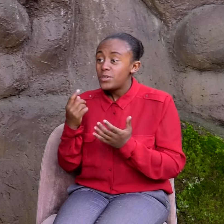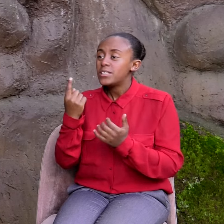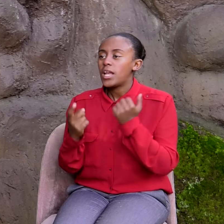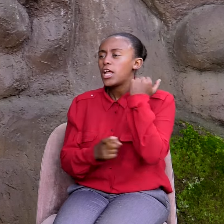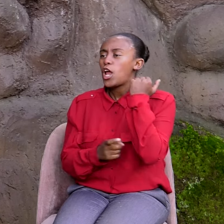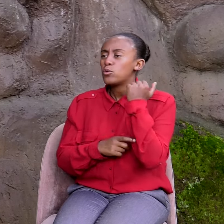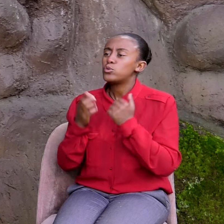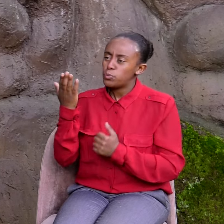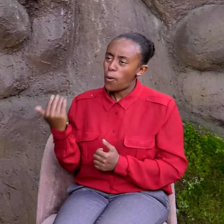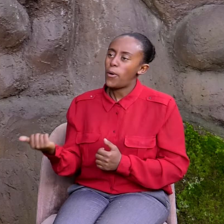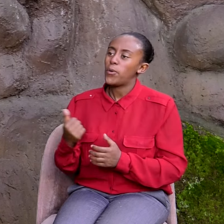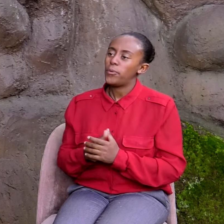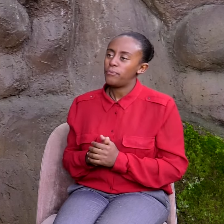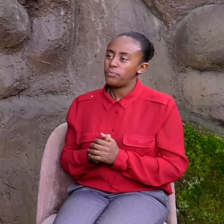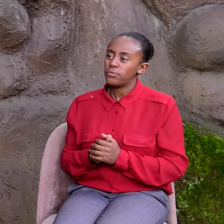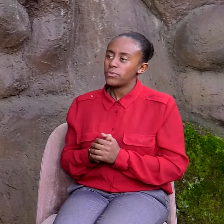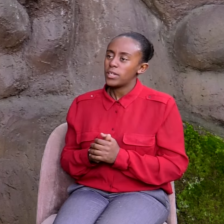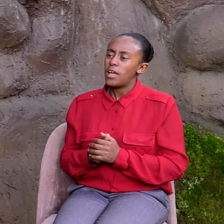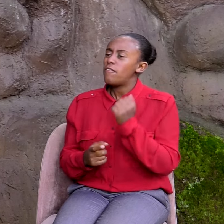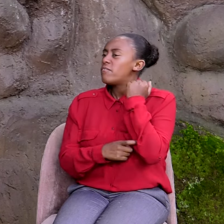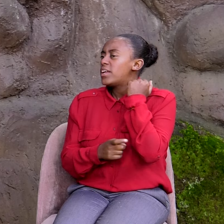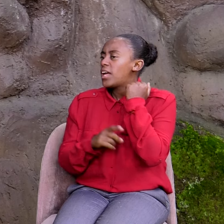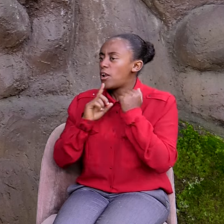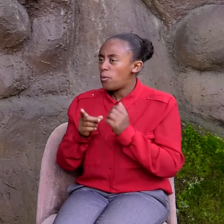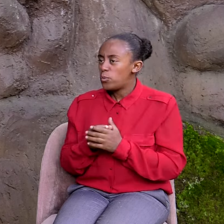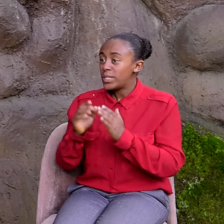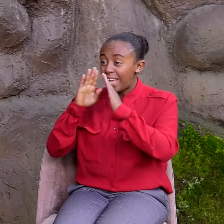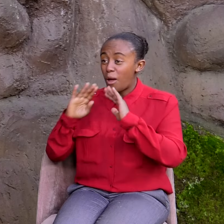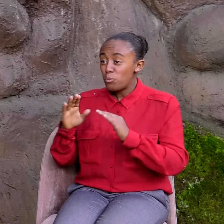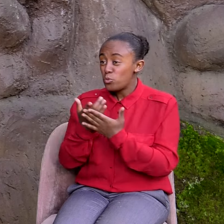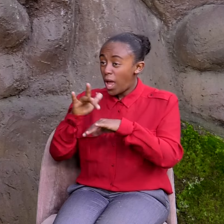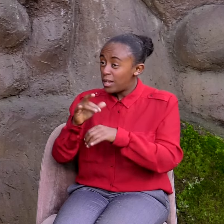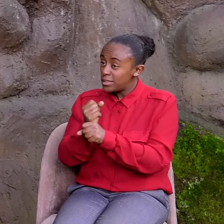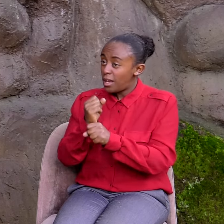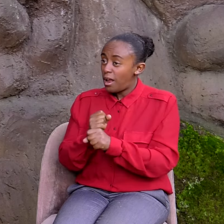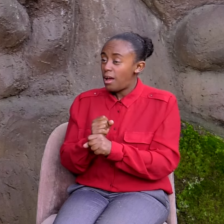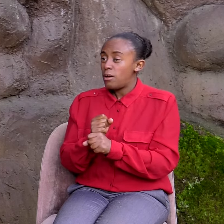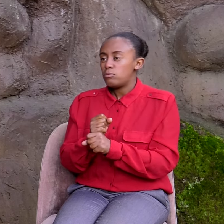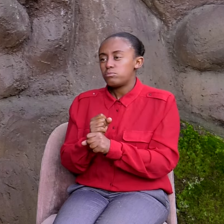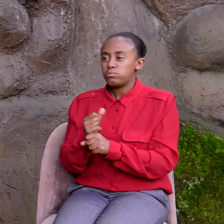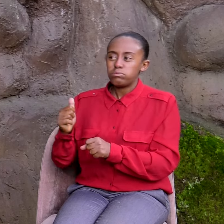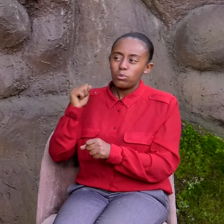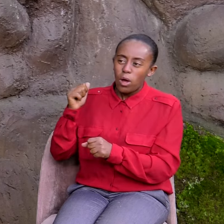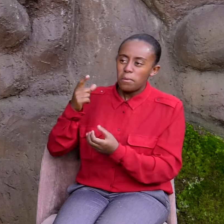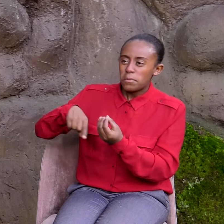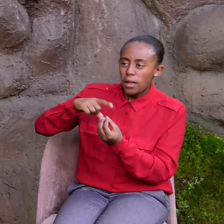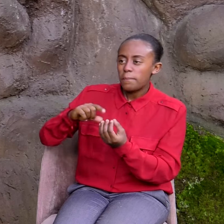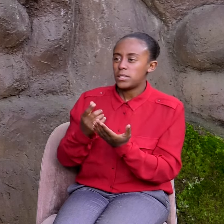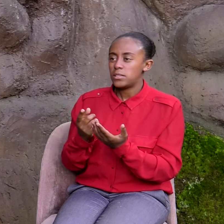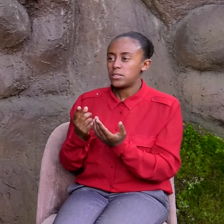ነበሩ። ፈተና ነው፣ በተለይ ጸጥታ ጉዳይ ላይ ስትሰራ። ምናልባት ወደ ኋላ የምንመጣበት ሊሆን ይችላል።